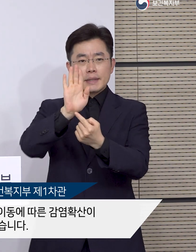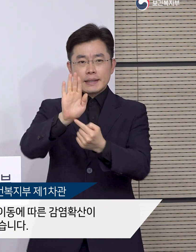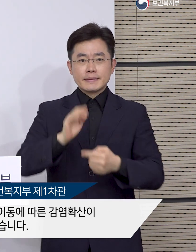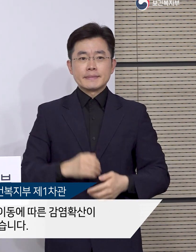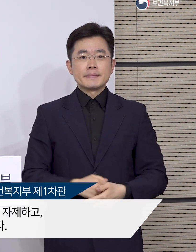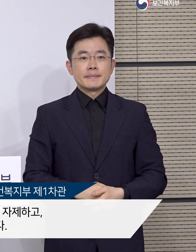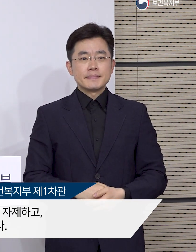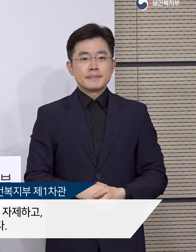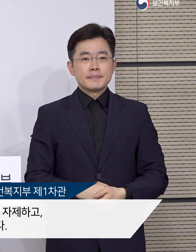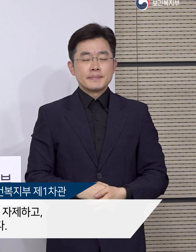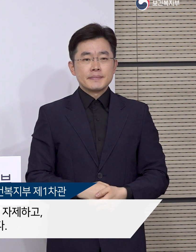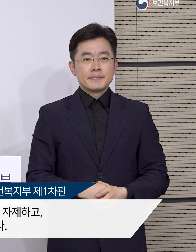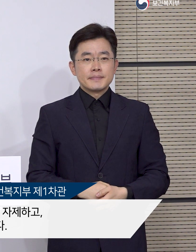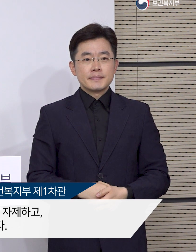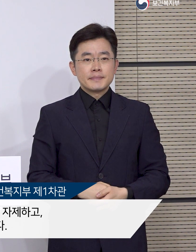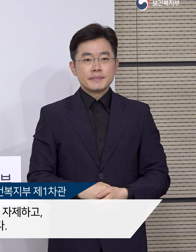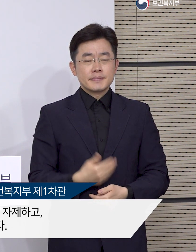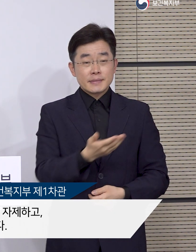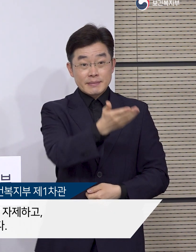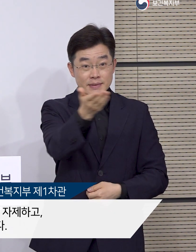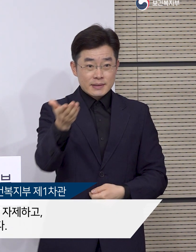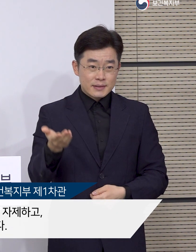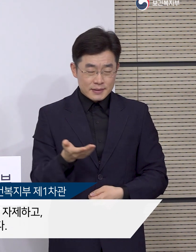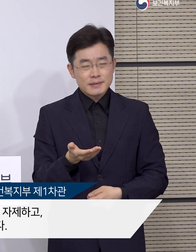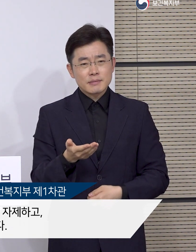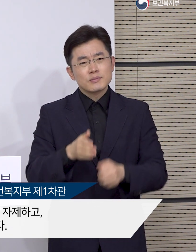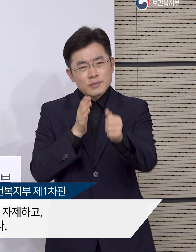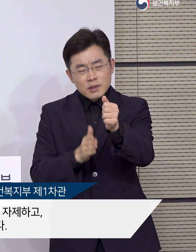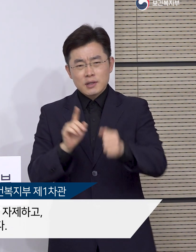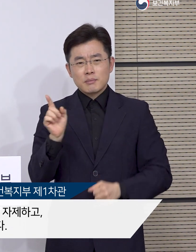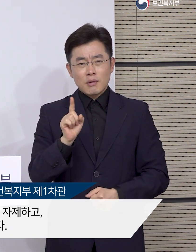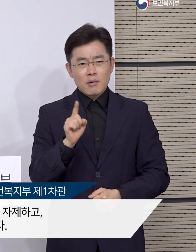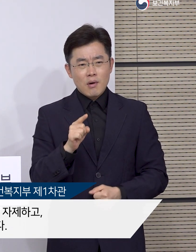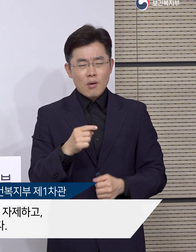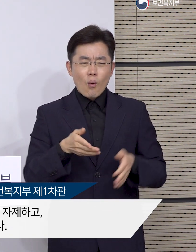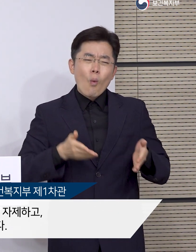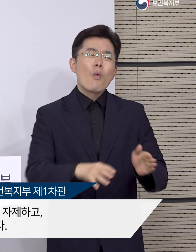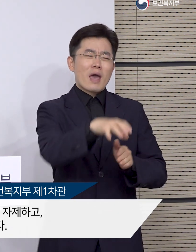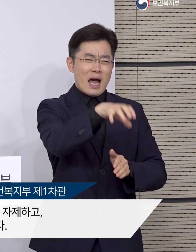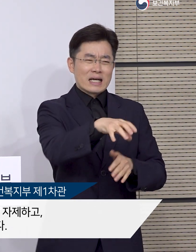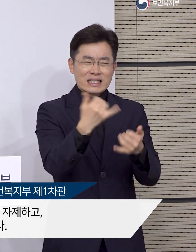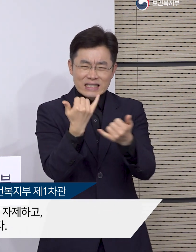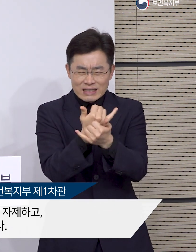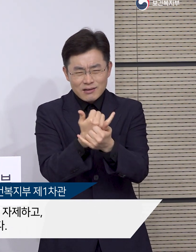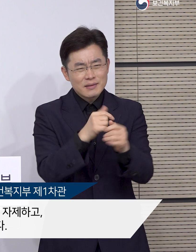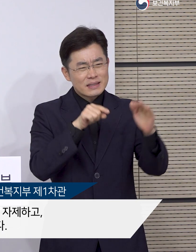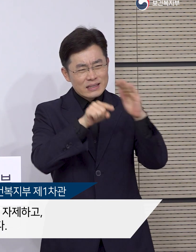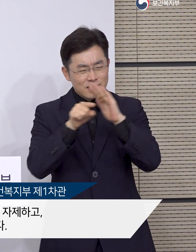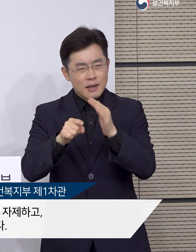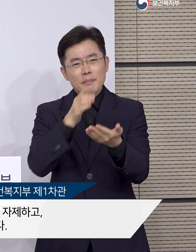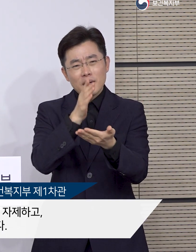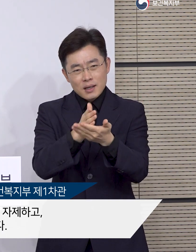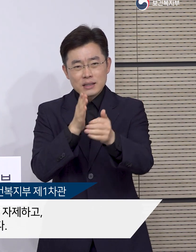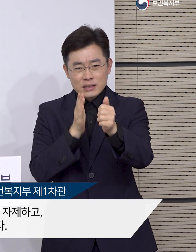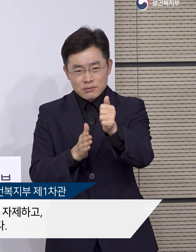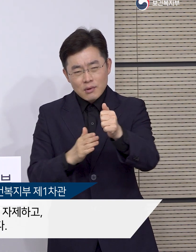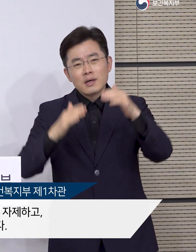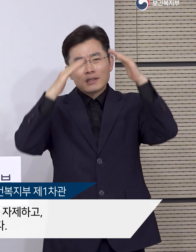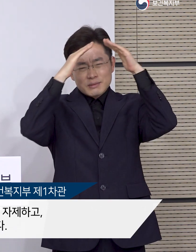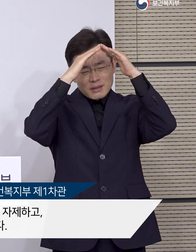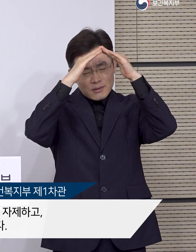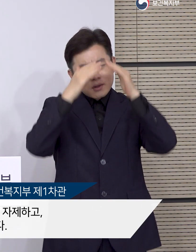있습니다. 이를 통해 국민들께 가급적 고향과 친지 방문을 자제하고